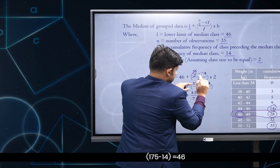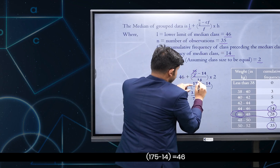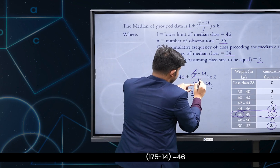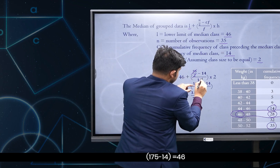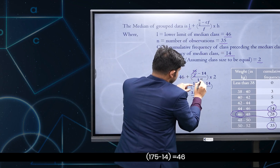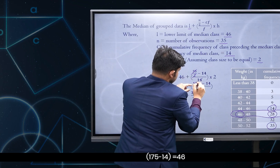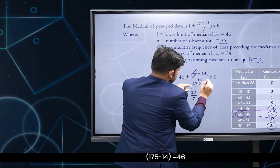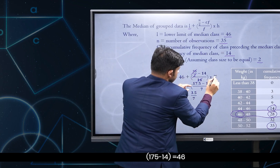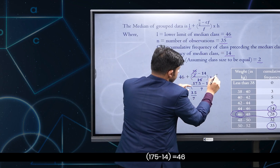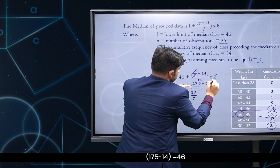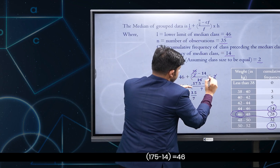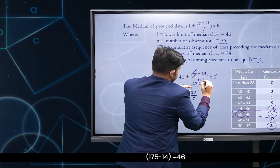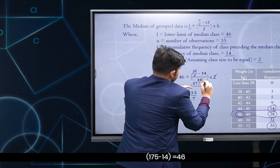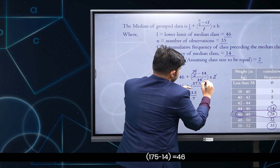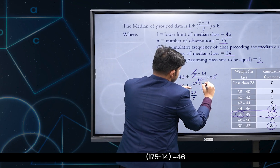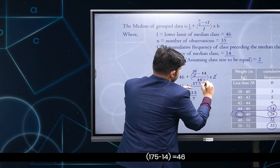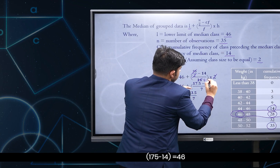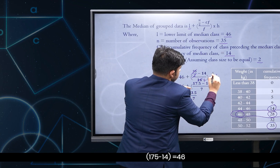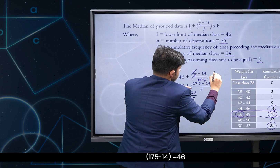पंच्याहत्तर वजा 14 बरोबर 46 गुणिले